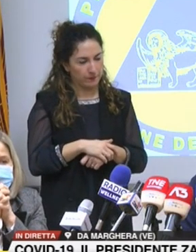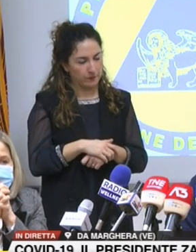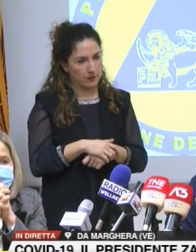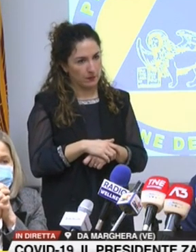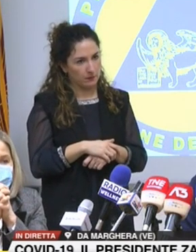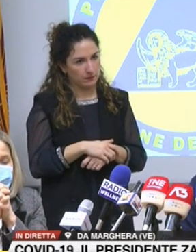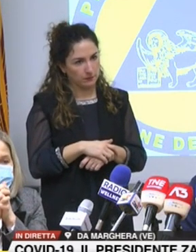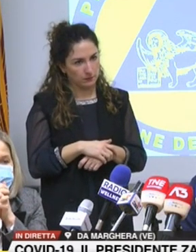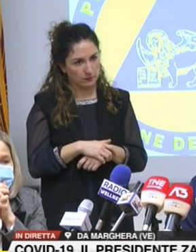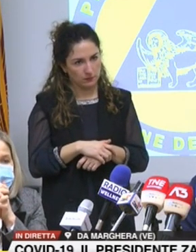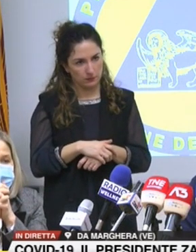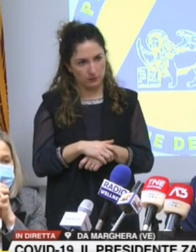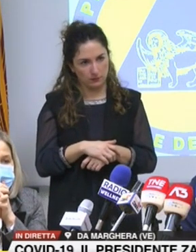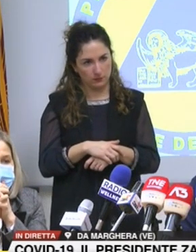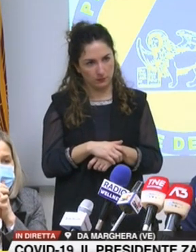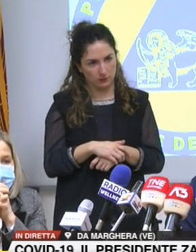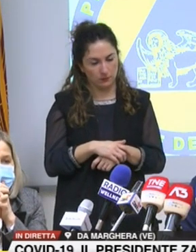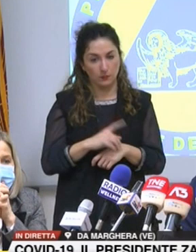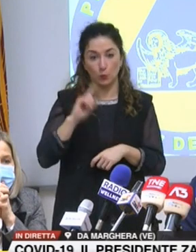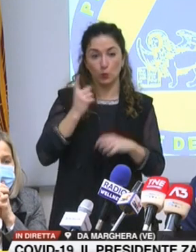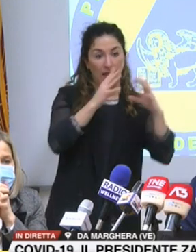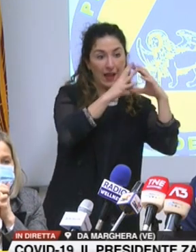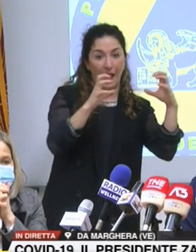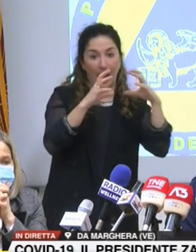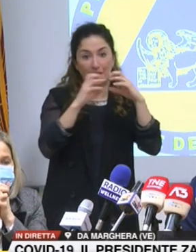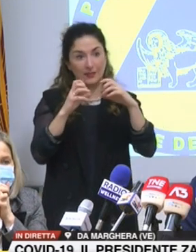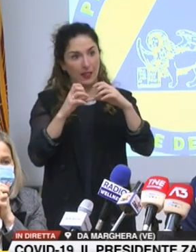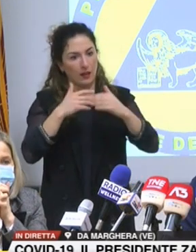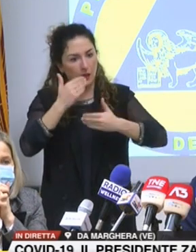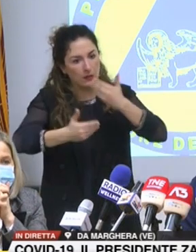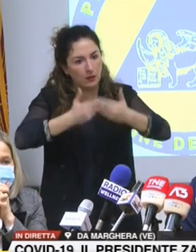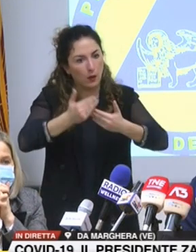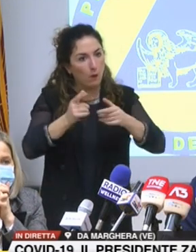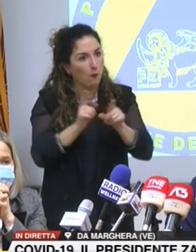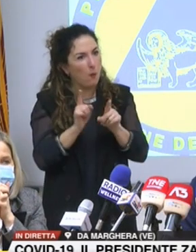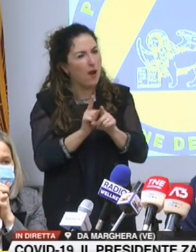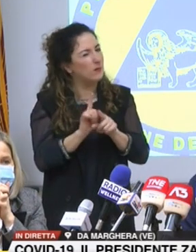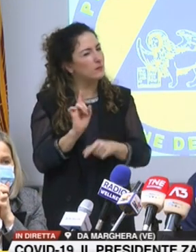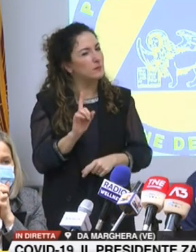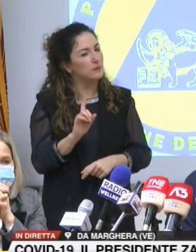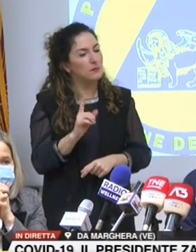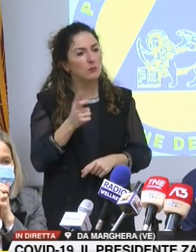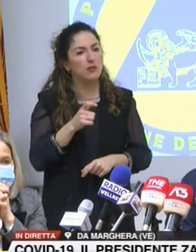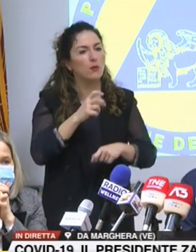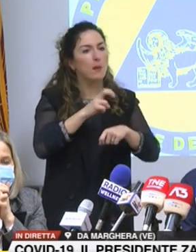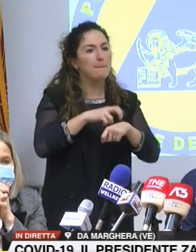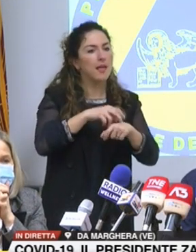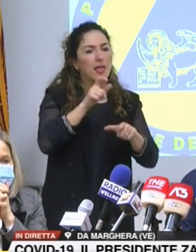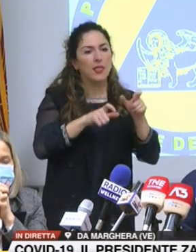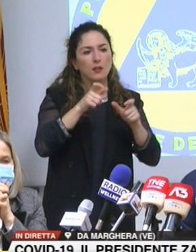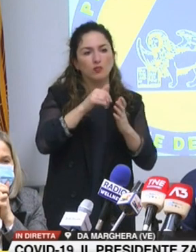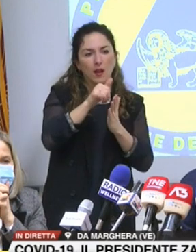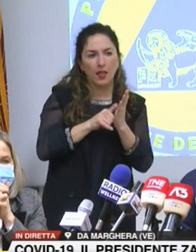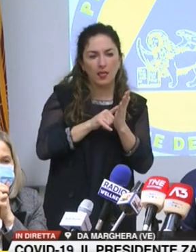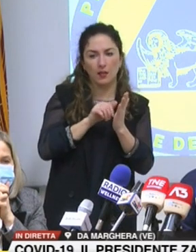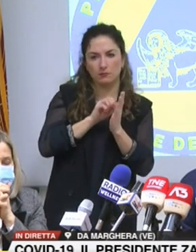la stessa velocità da parte di tutte le aziende sanitarie, perché i medici hanno spedito diverse lettere sia